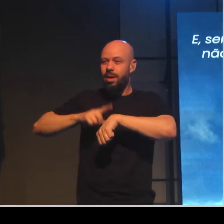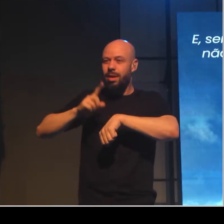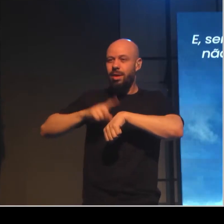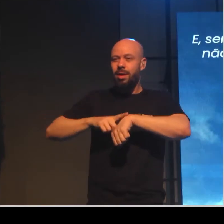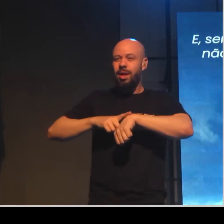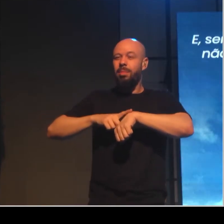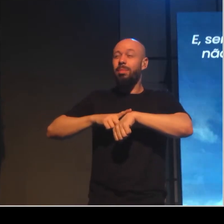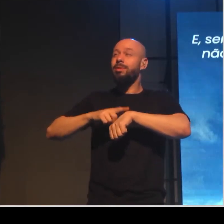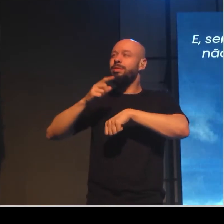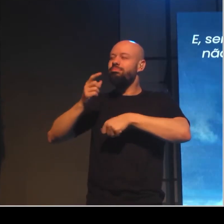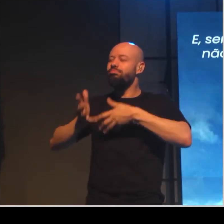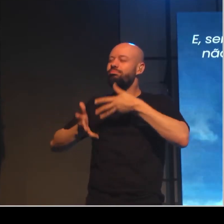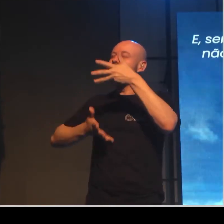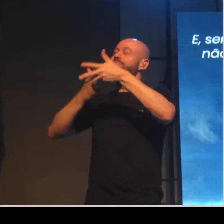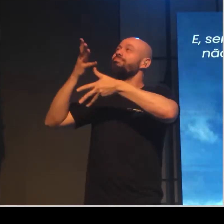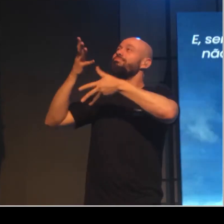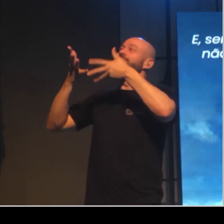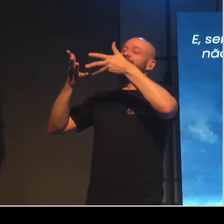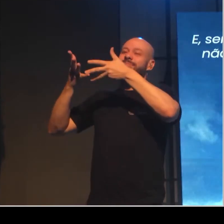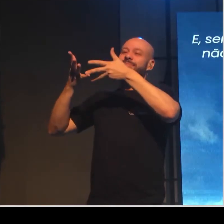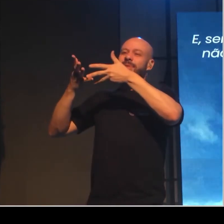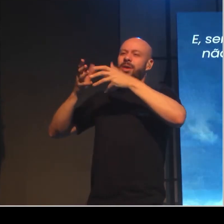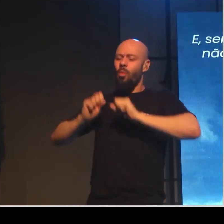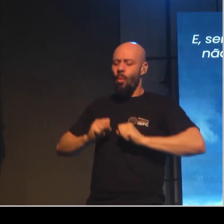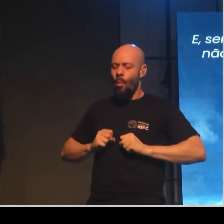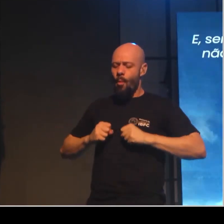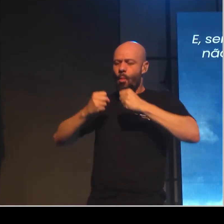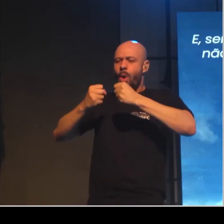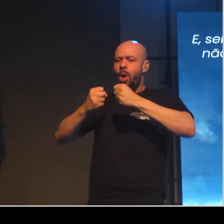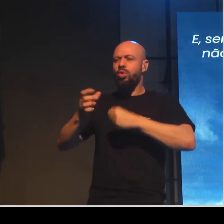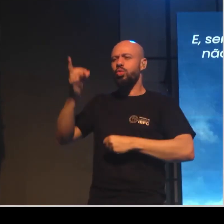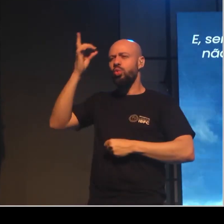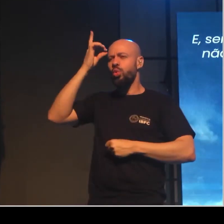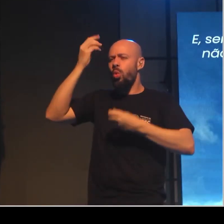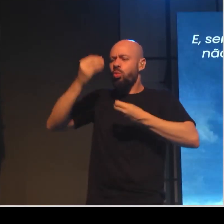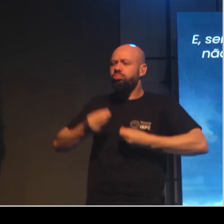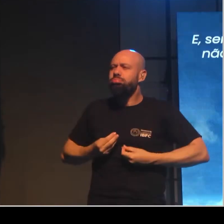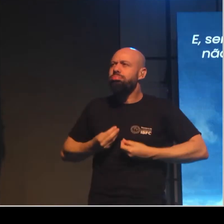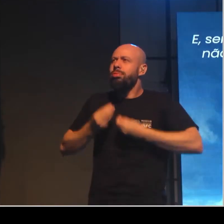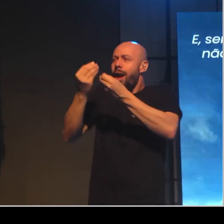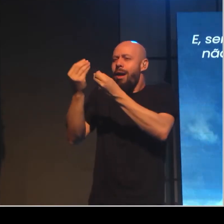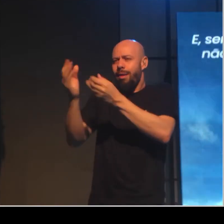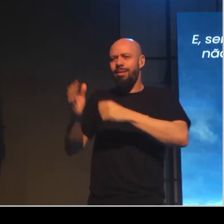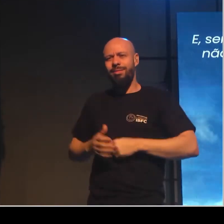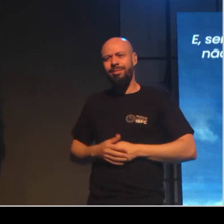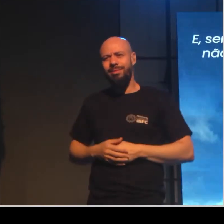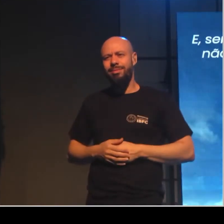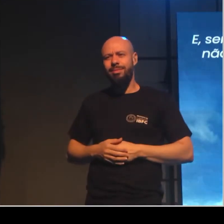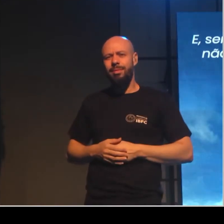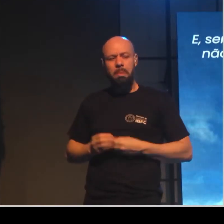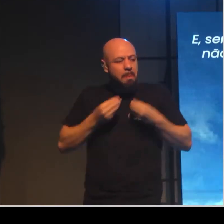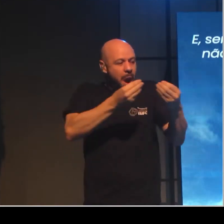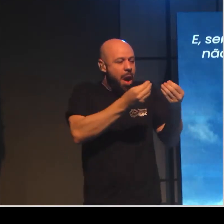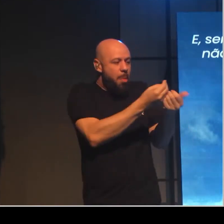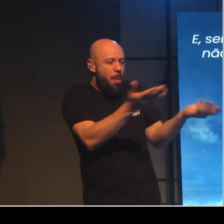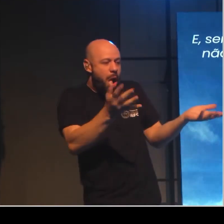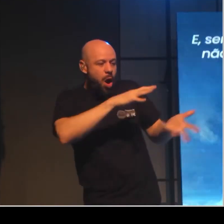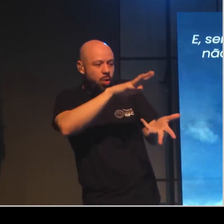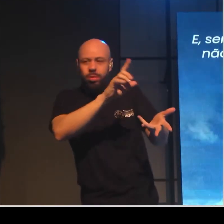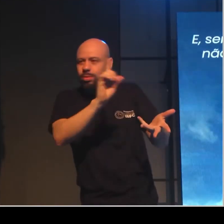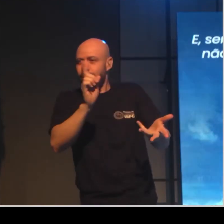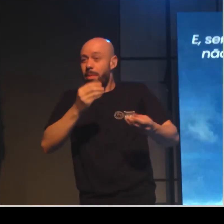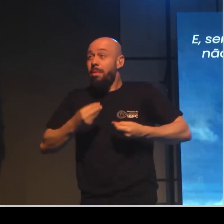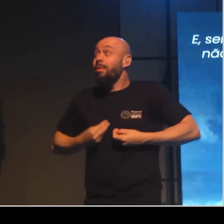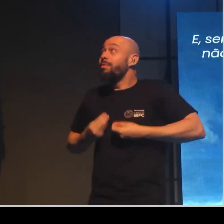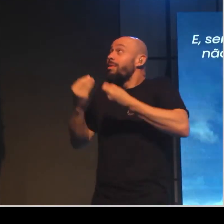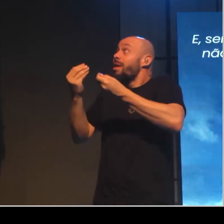a sua energia, dedique os seus dons a Jesus. Não viva apenas em função de